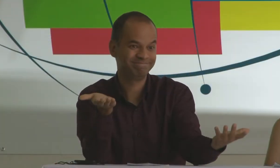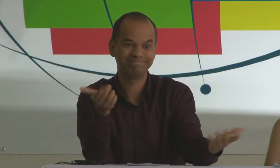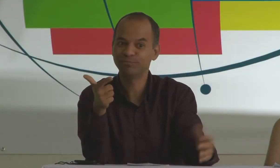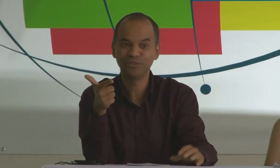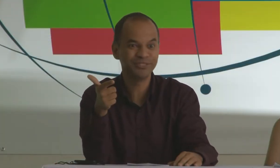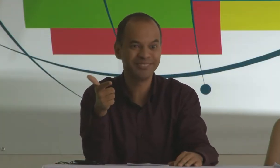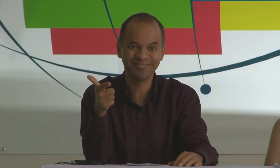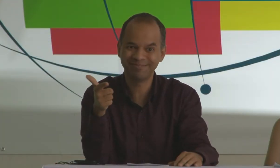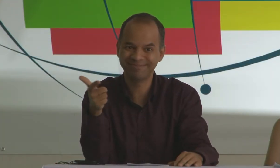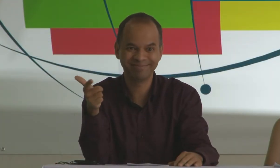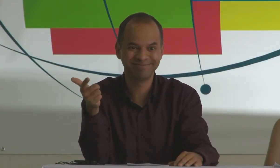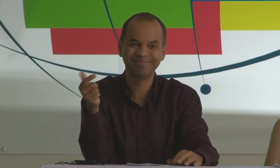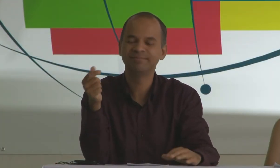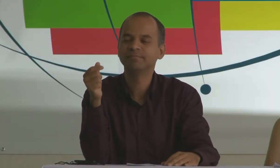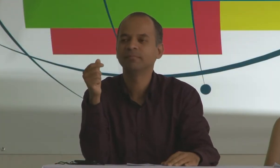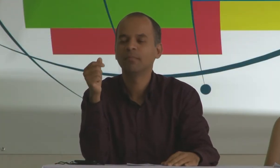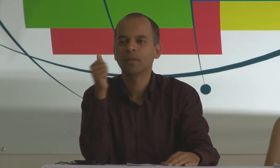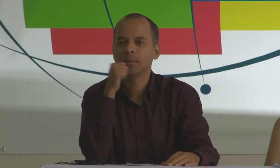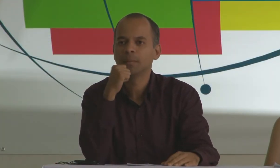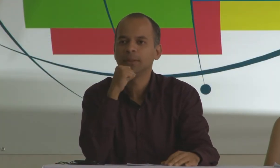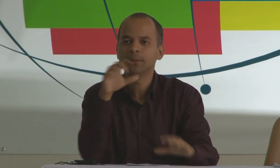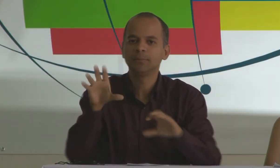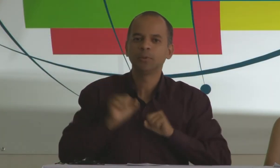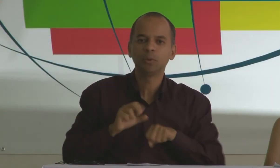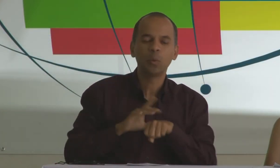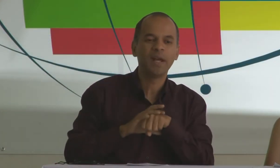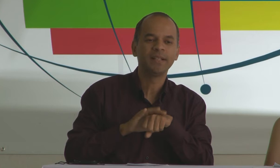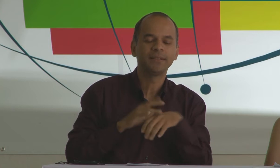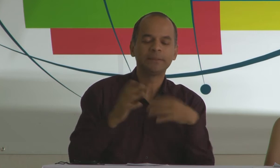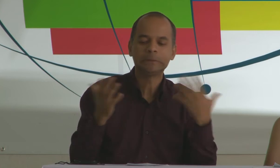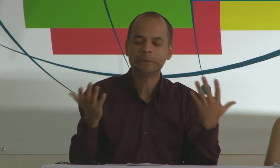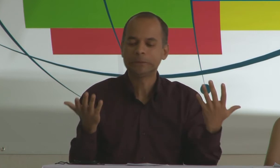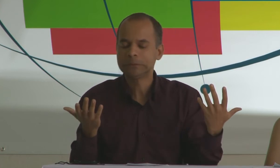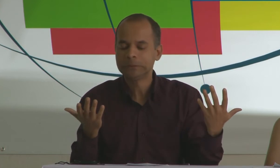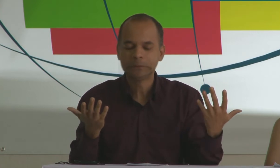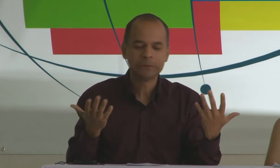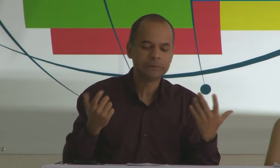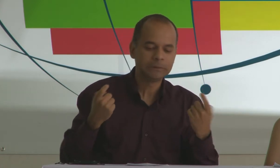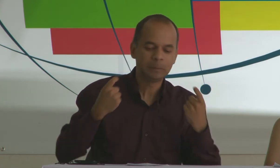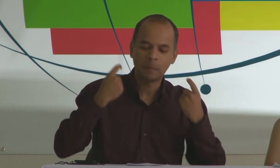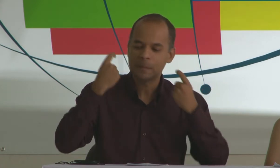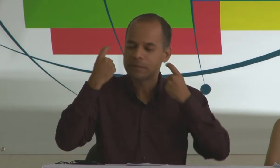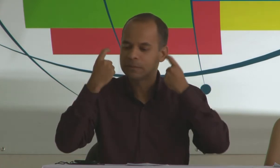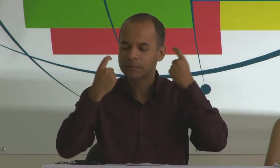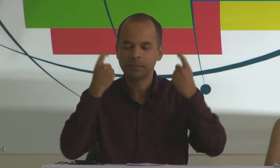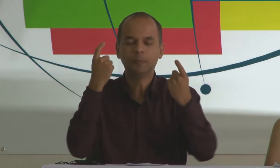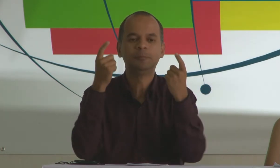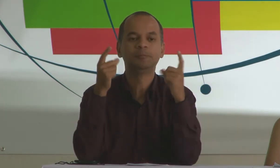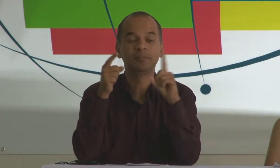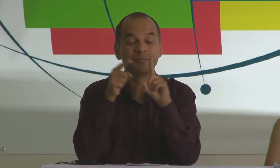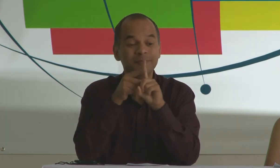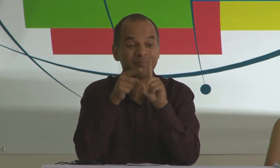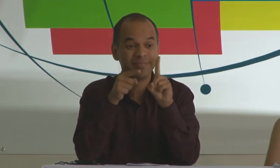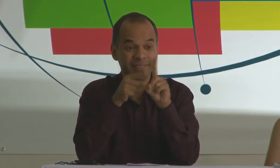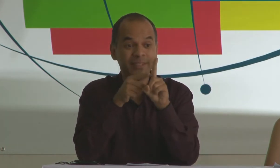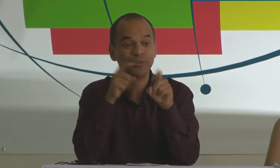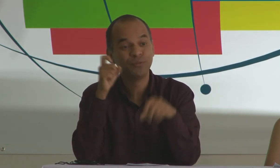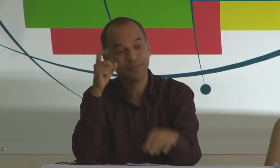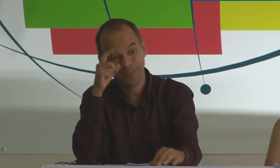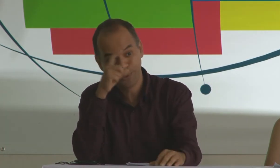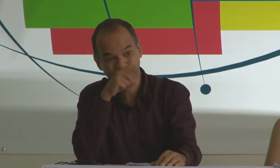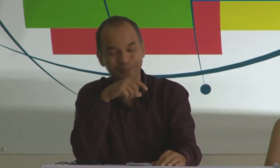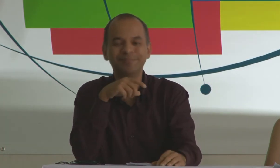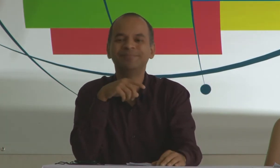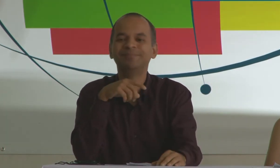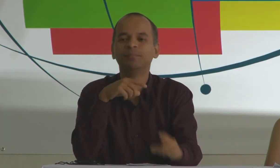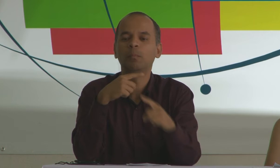houvesse vacinas de modo popular, igual tem hoje, por exemplo. Então, ela acabou contraindo essa doença e não teve um tratamento rápido. Isso gerou